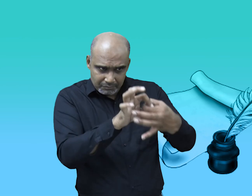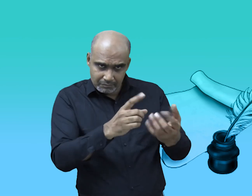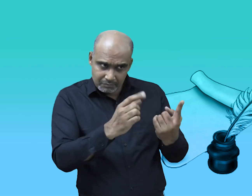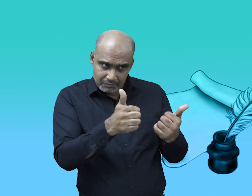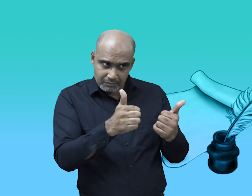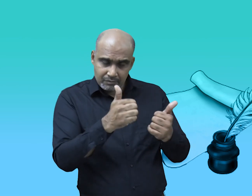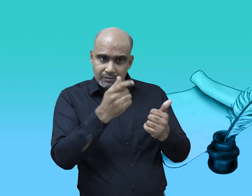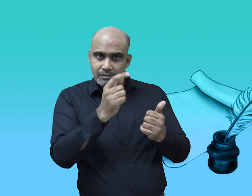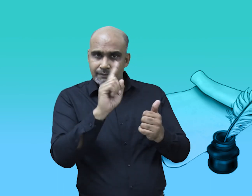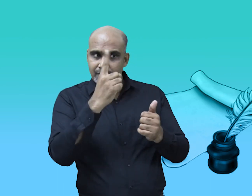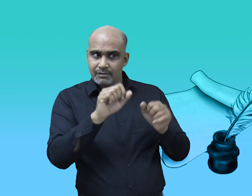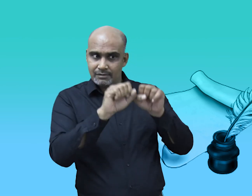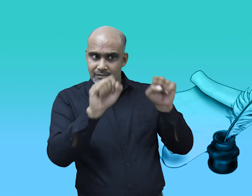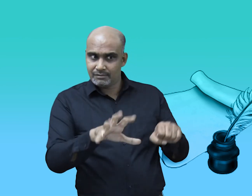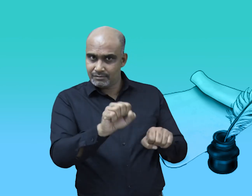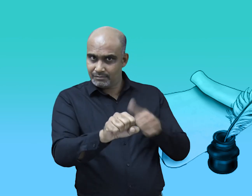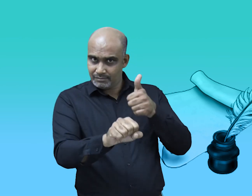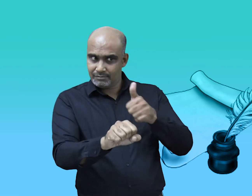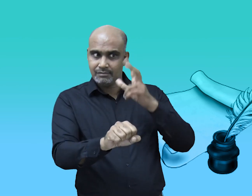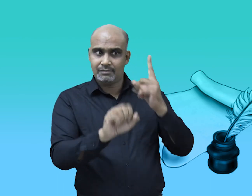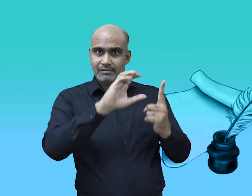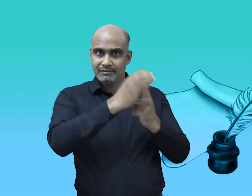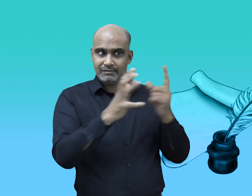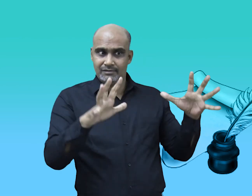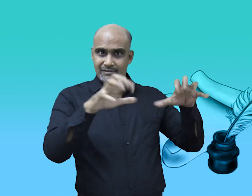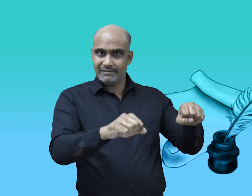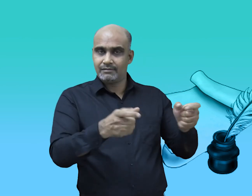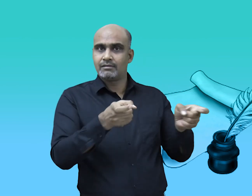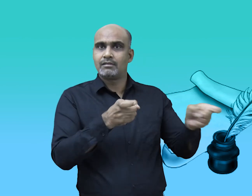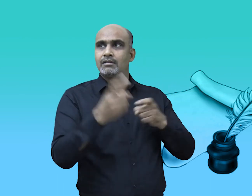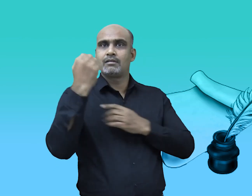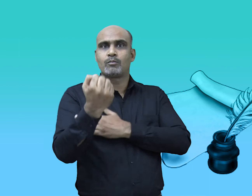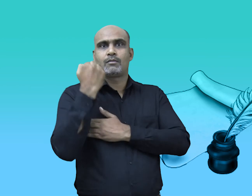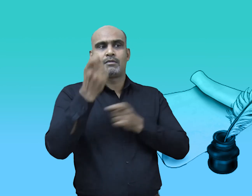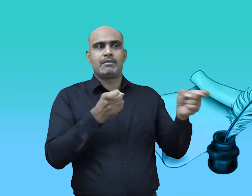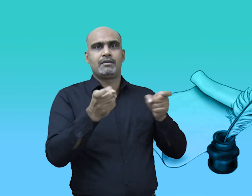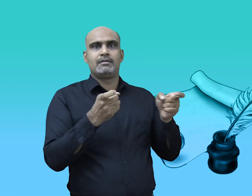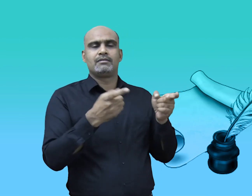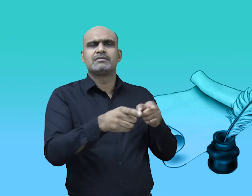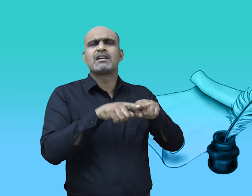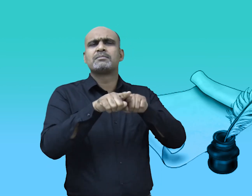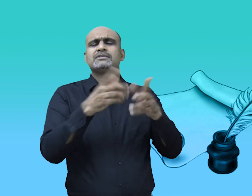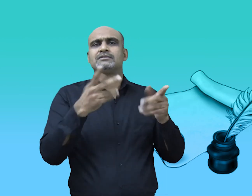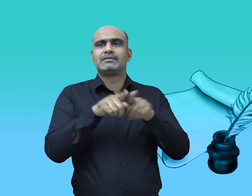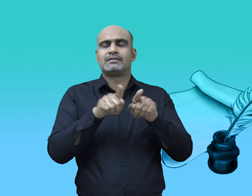उनके मुताबिक कार्य करें। कवि हमें यही बताना चाहते हैं कि आज भी हमारे देश में हमले होते हैं, परंतु आज